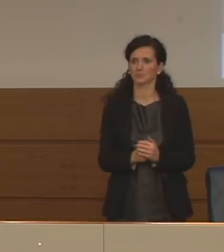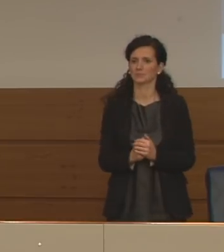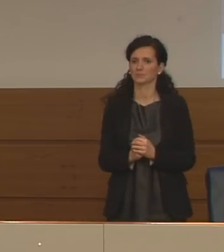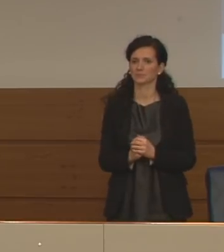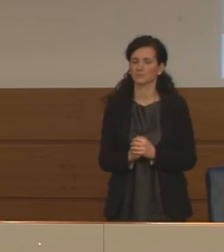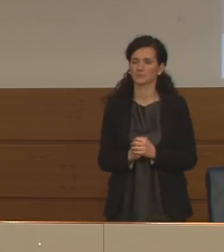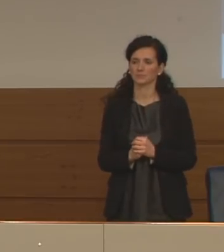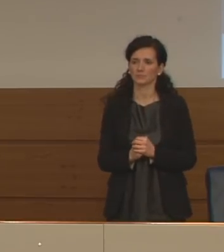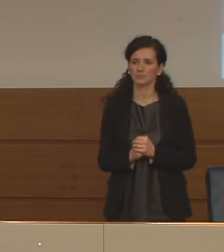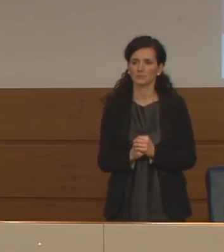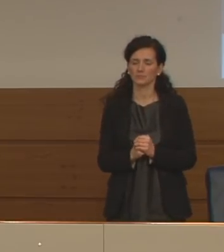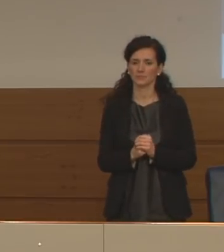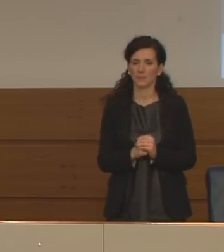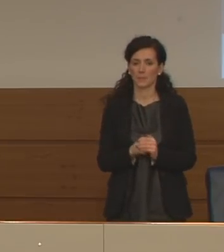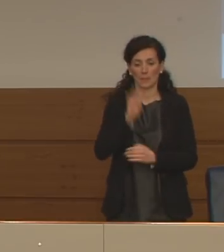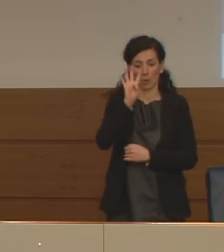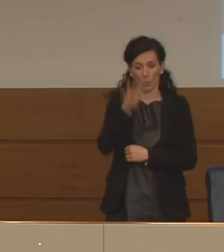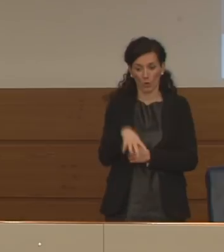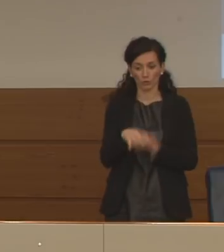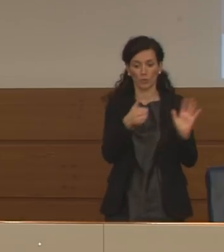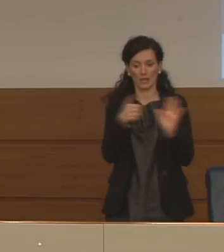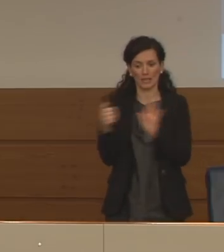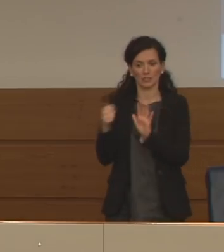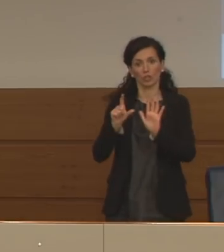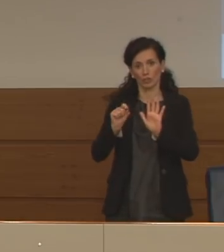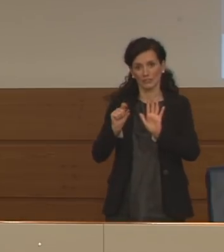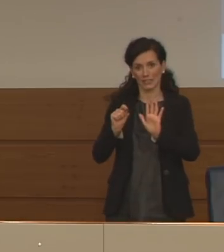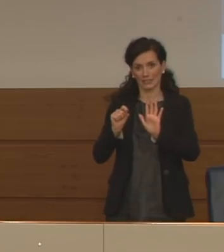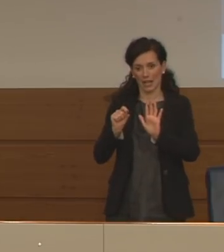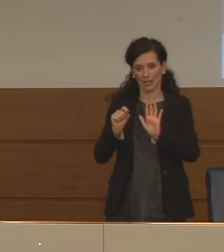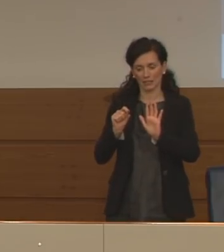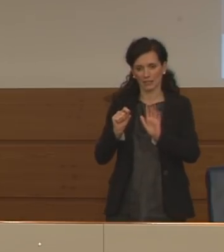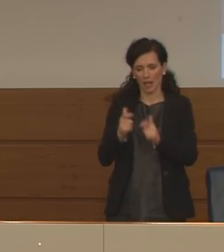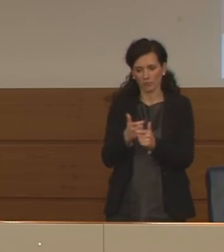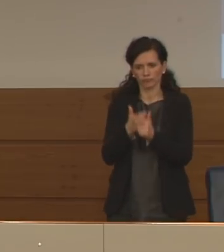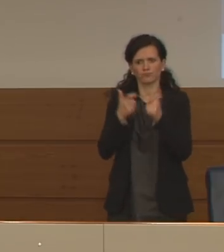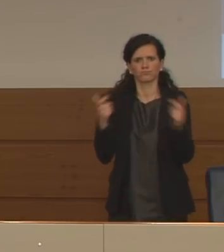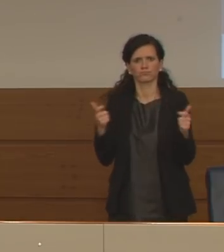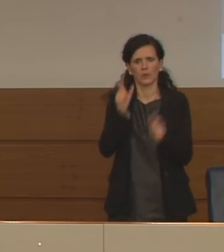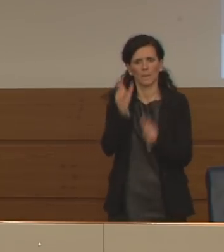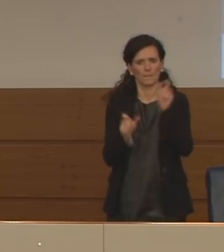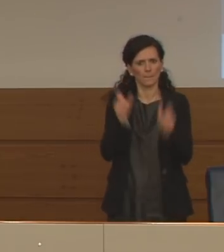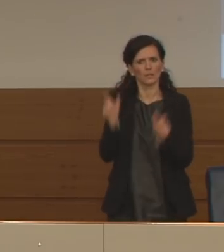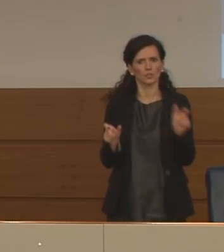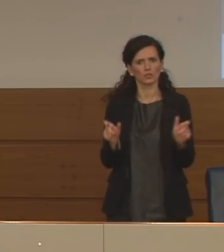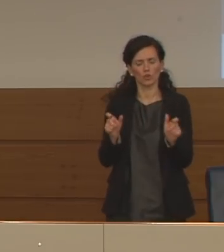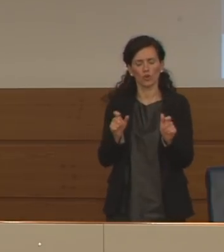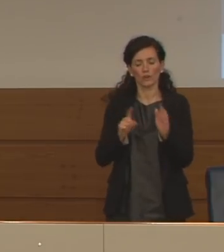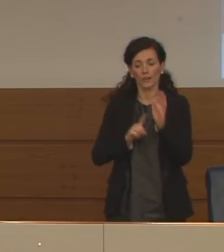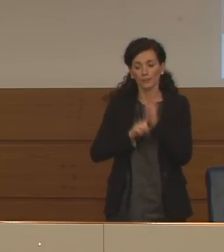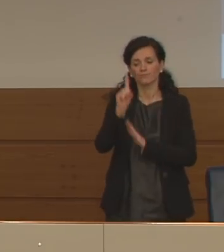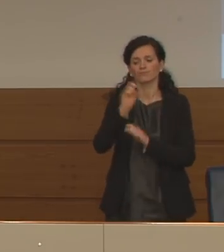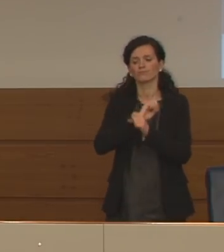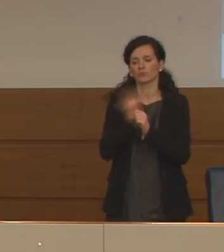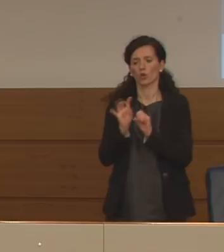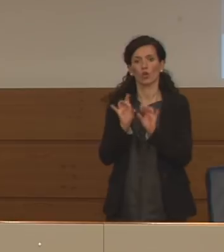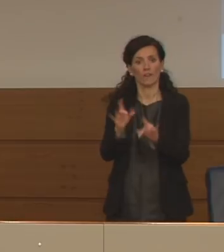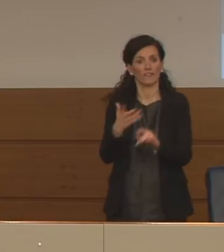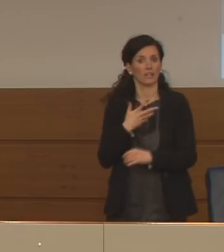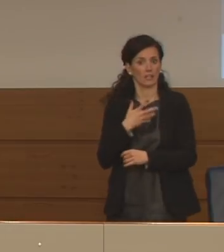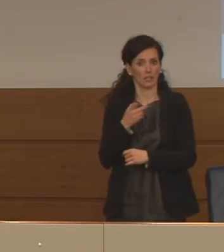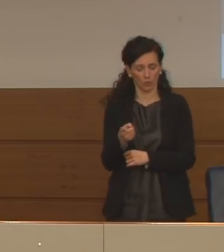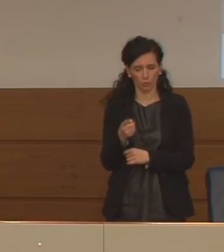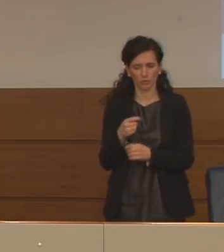e di 4670 l'incremento delle persone attualmente positive il